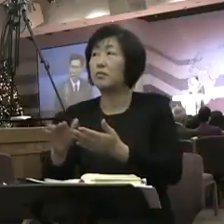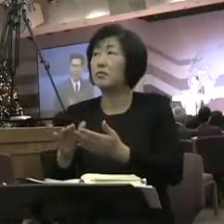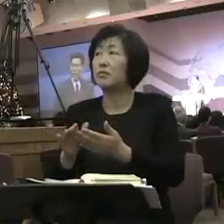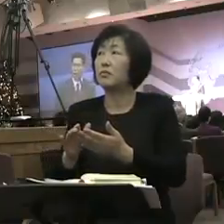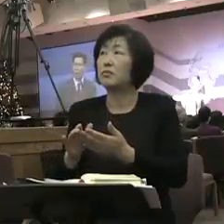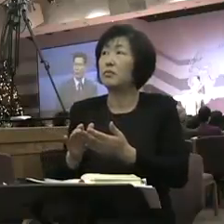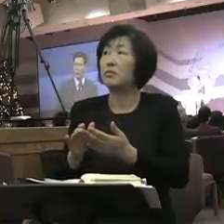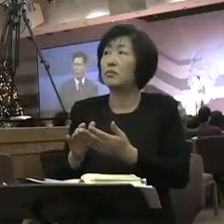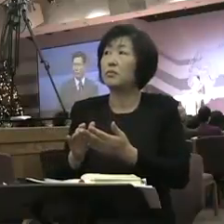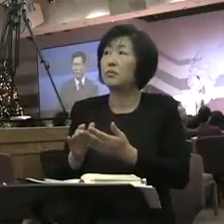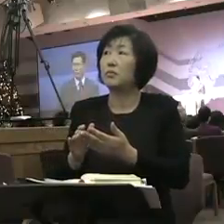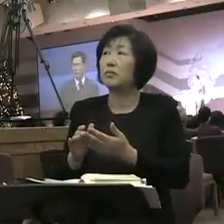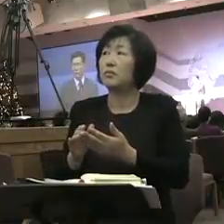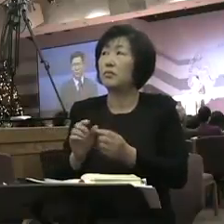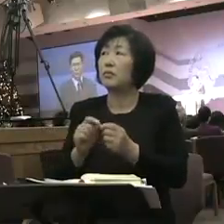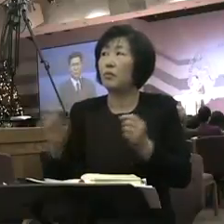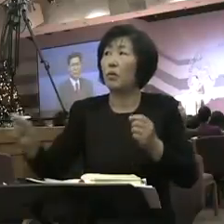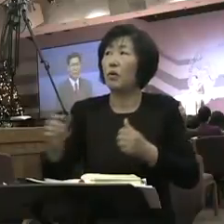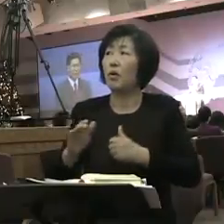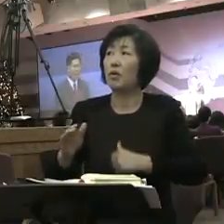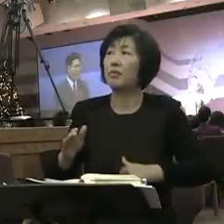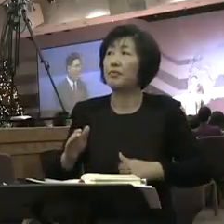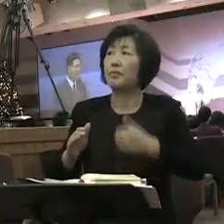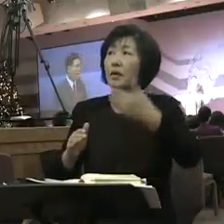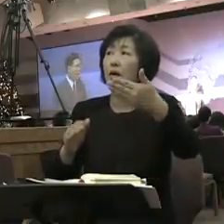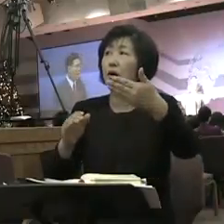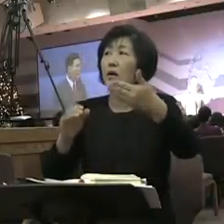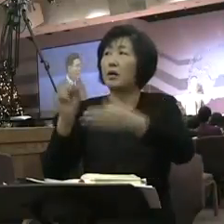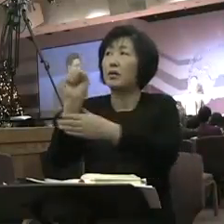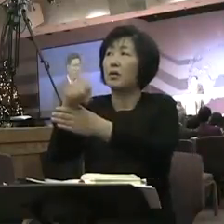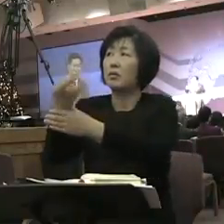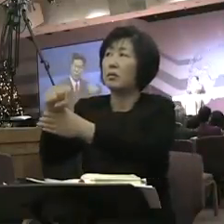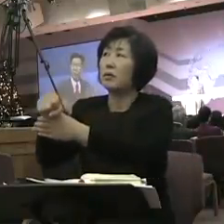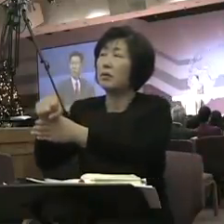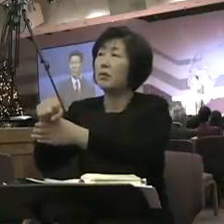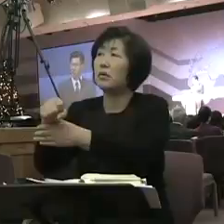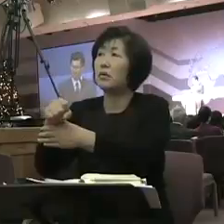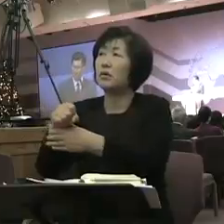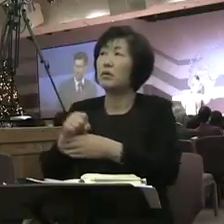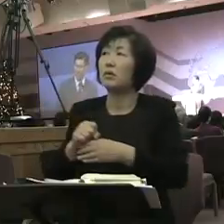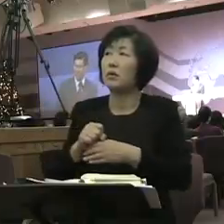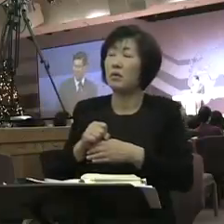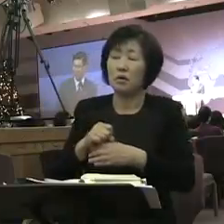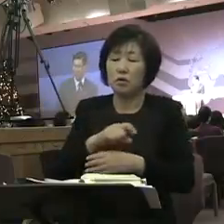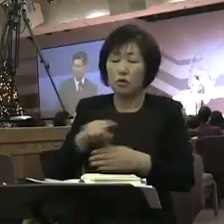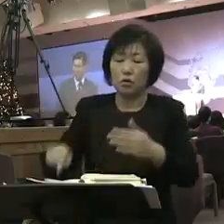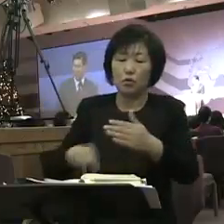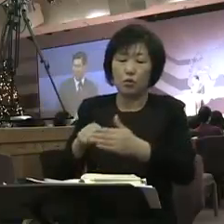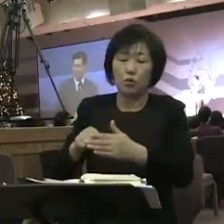이 성령의 9가지 열매들을 가만히 있으면 우리 속에 만들어집니까?